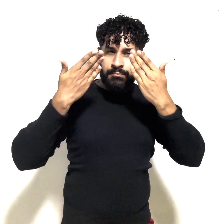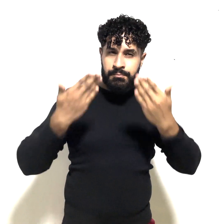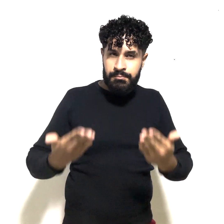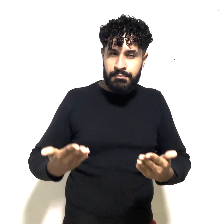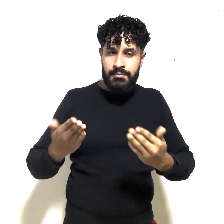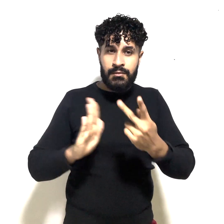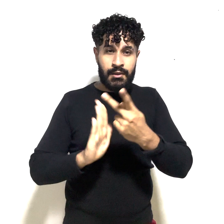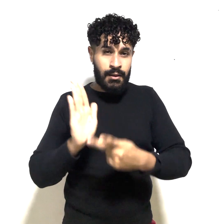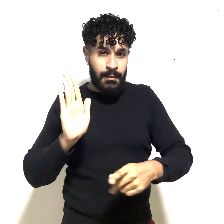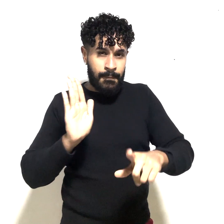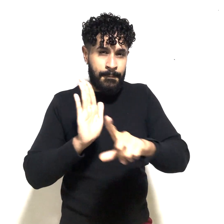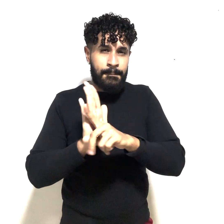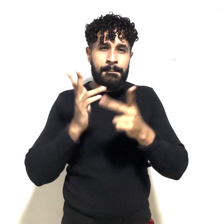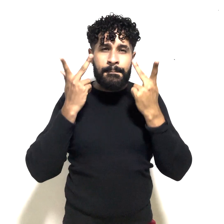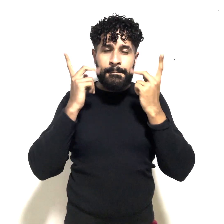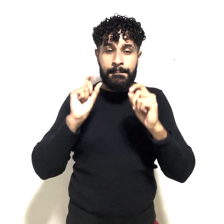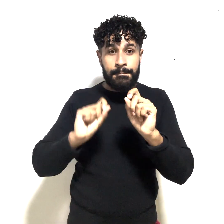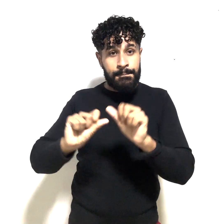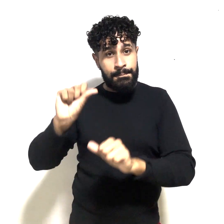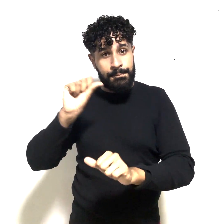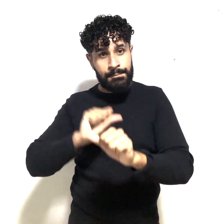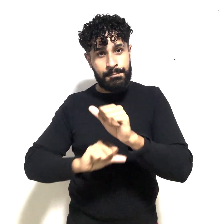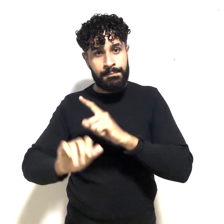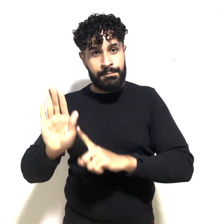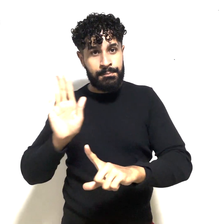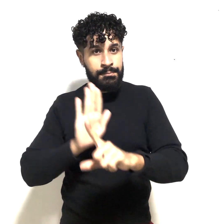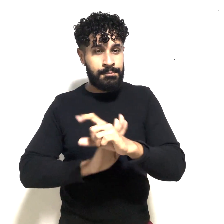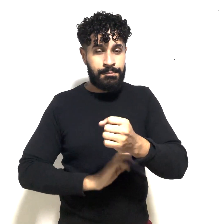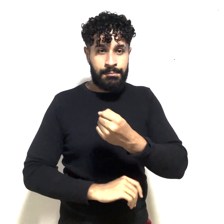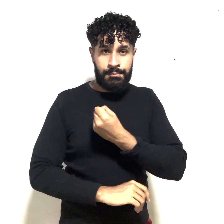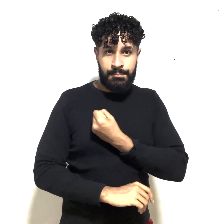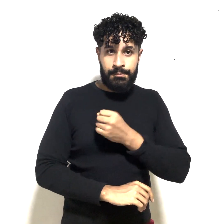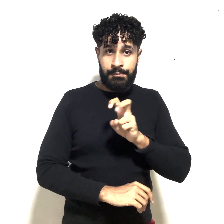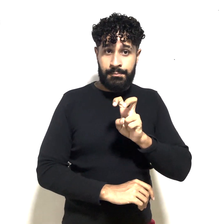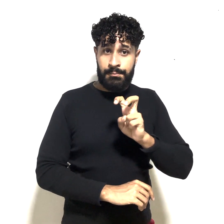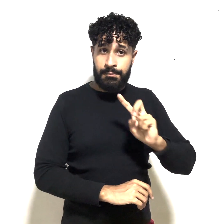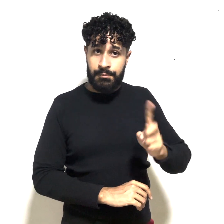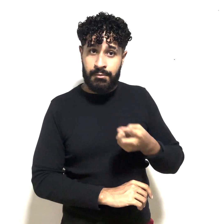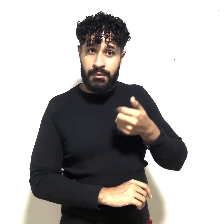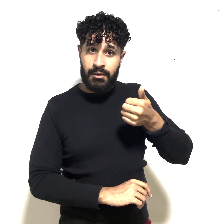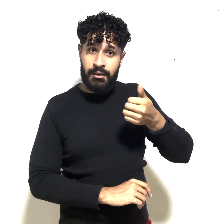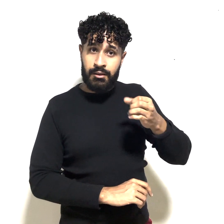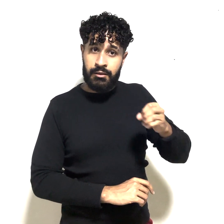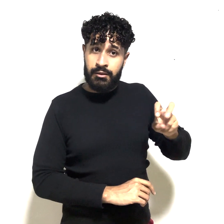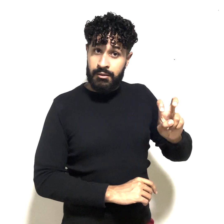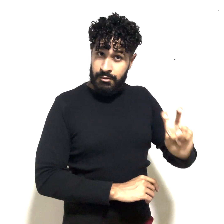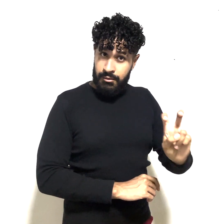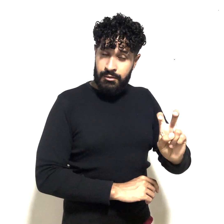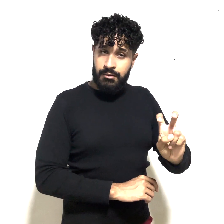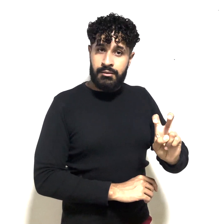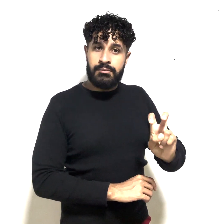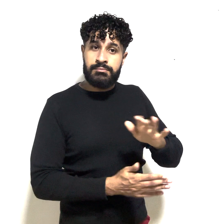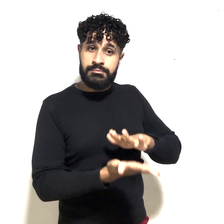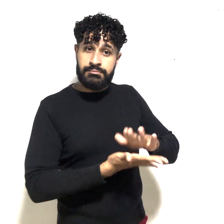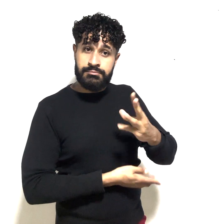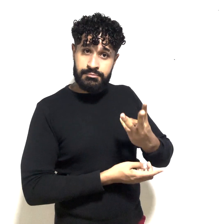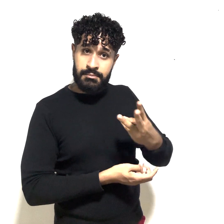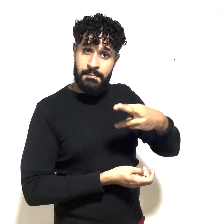PL para a alteração da lei de número 5105 de 3 de maio de